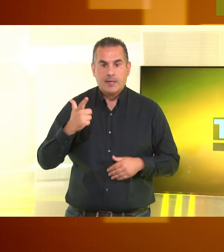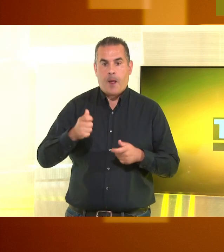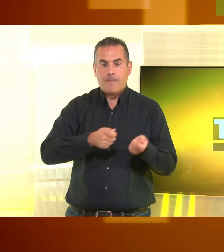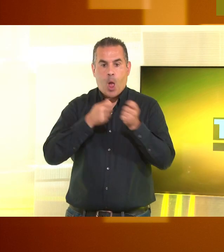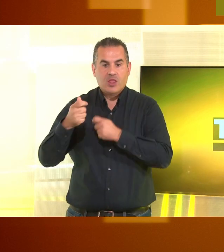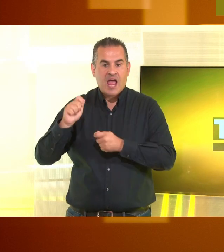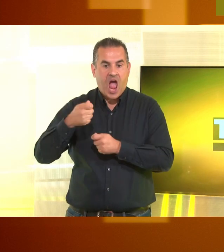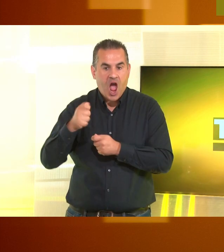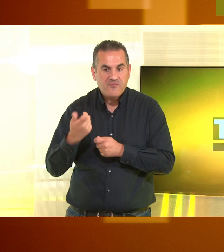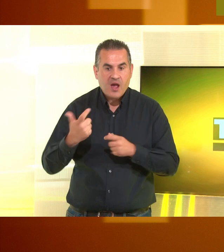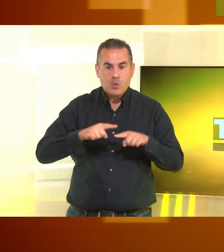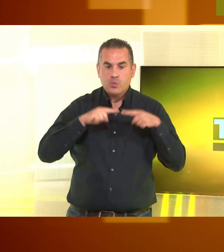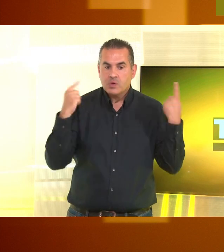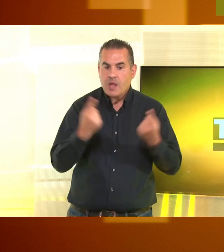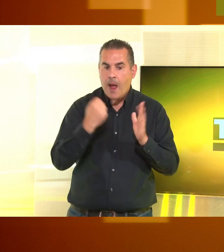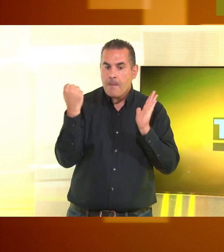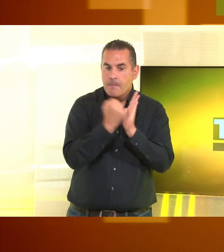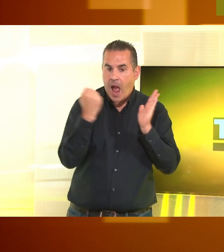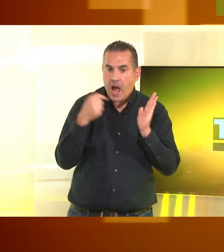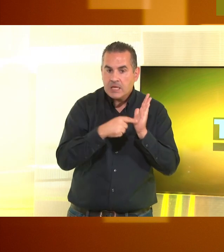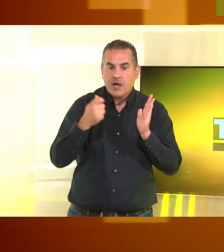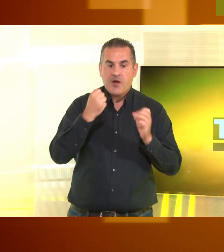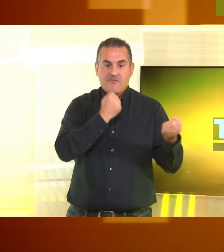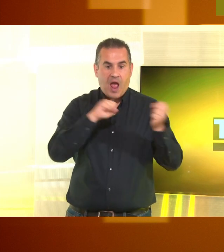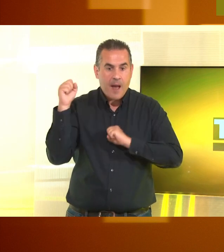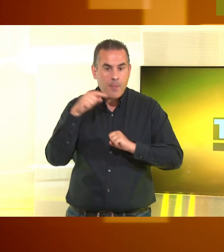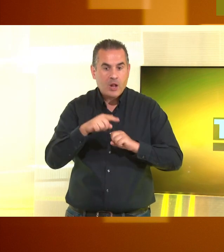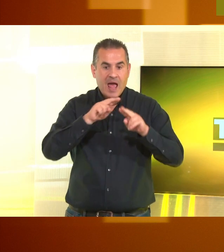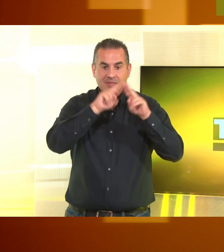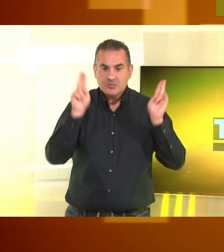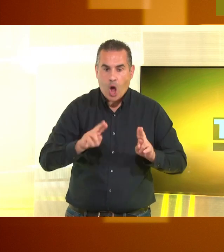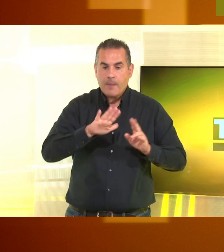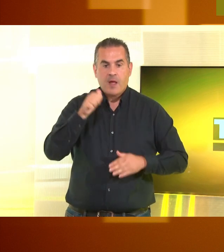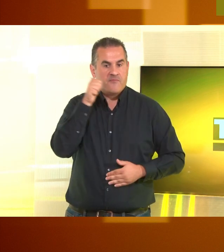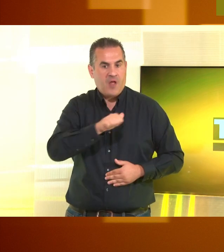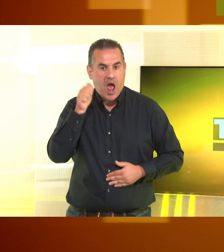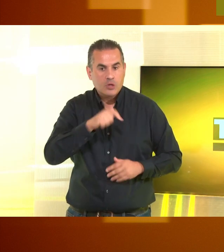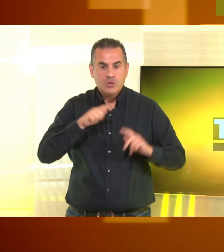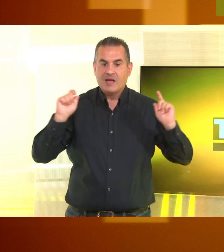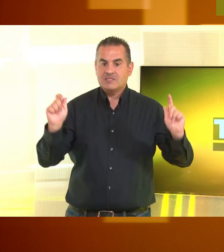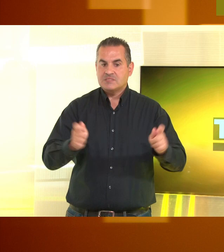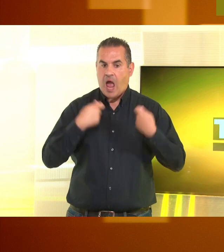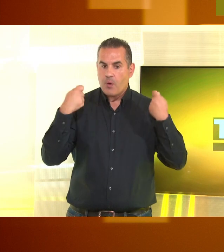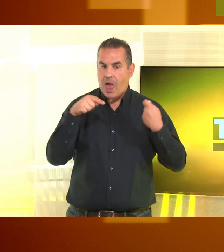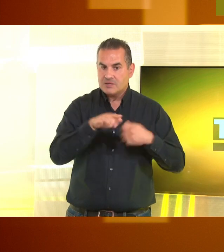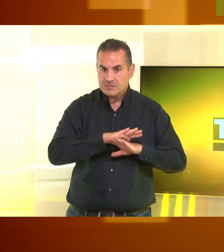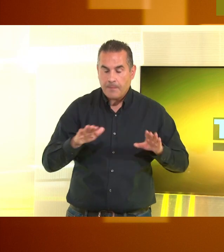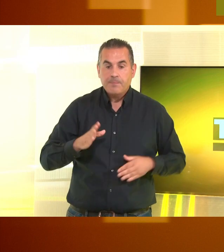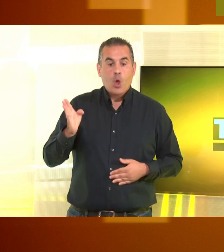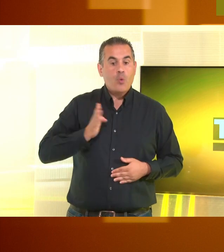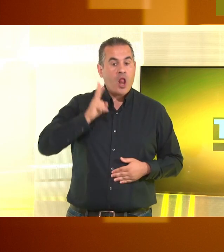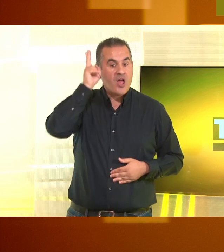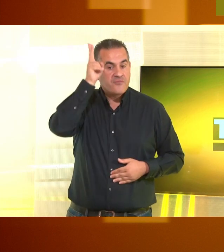illeciti esposti in vendita sono stati rinvenuti dai militari della Compagnia di Alghero all'interno di un locale commerciale situato in pieno centro